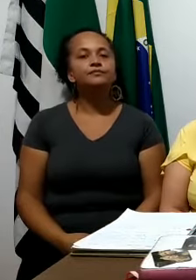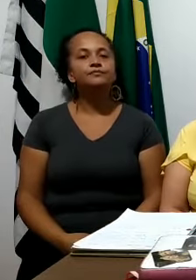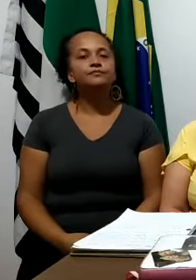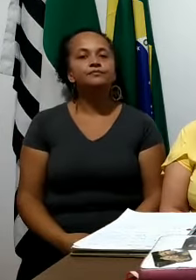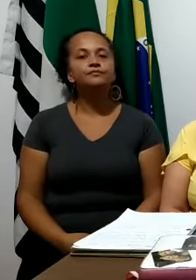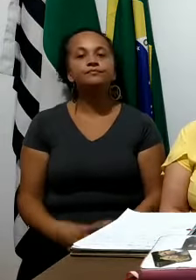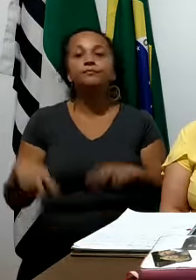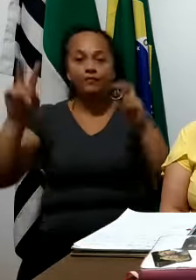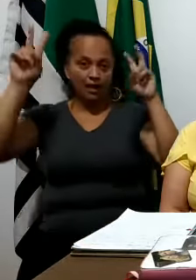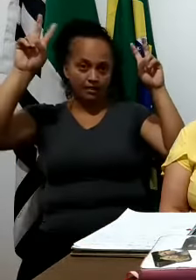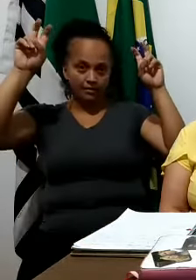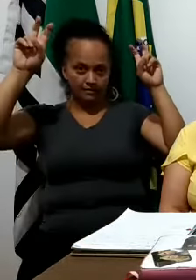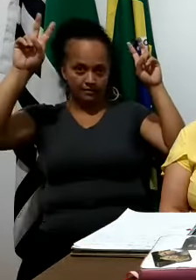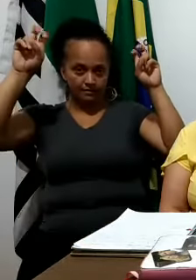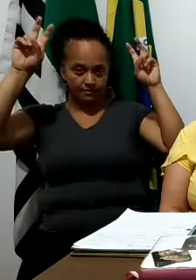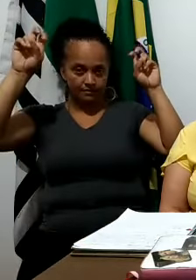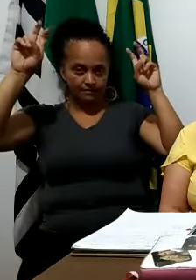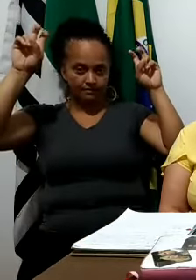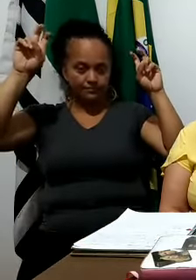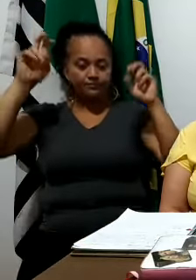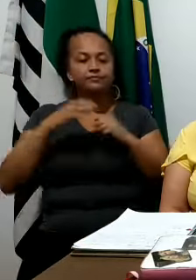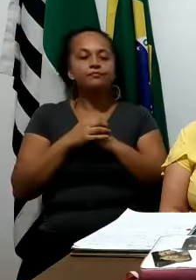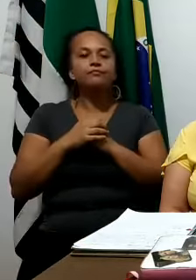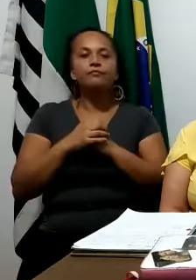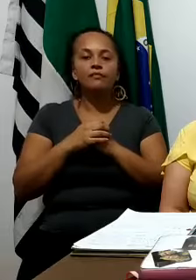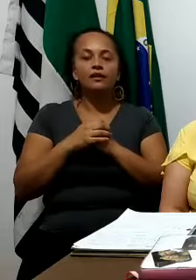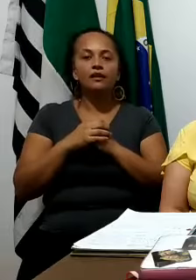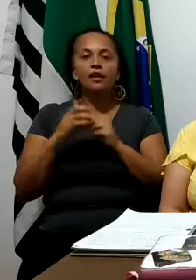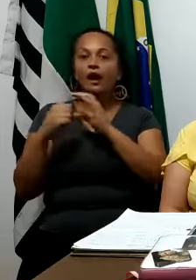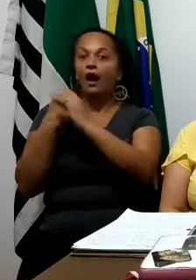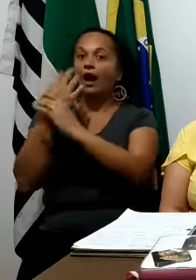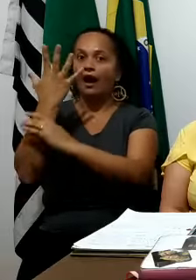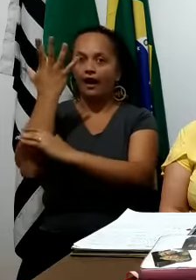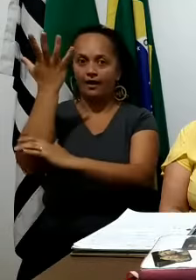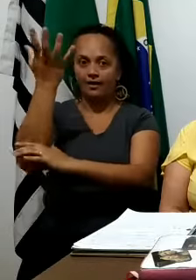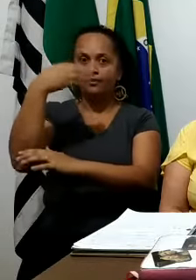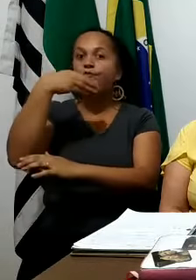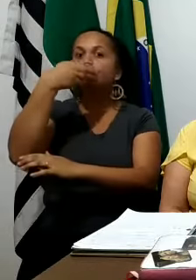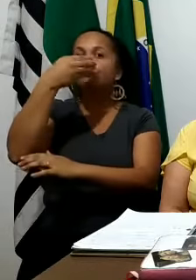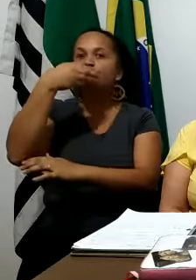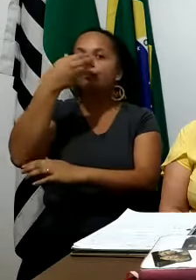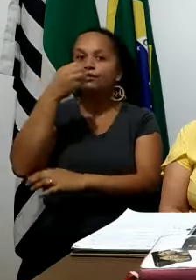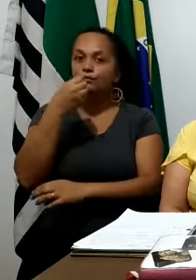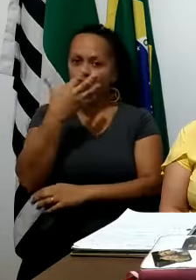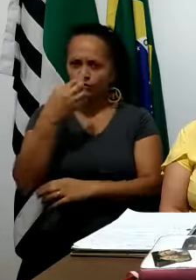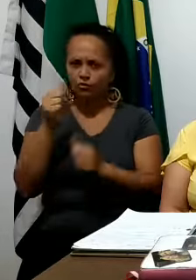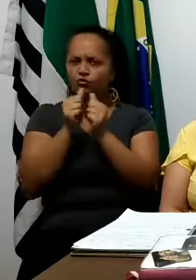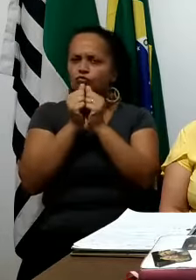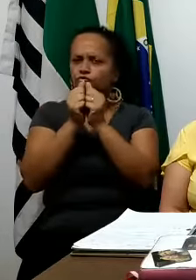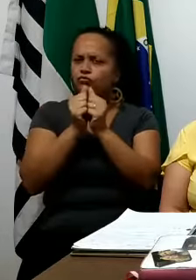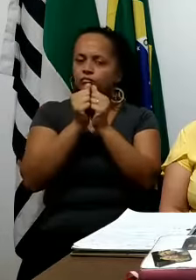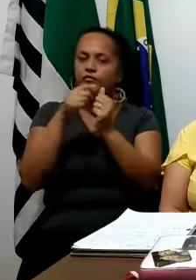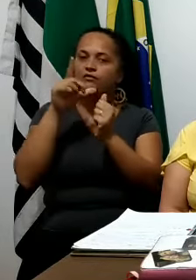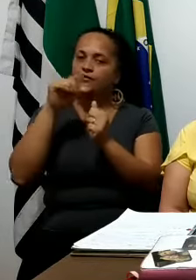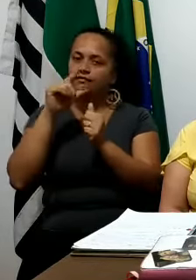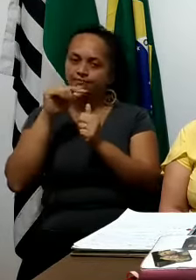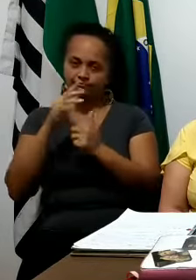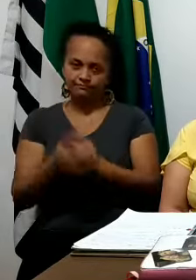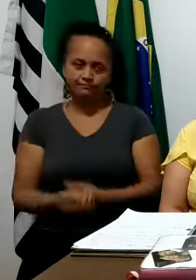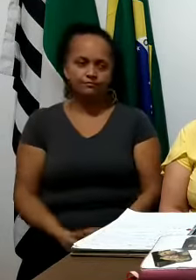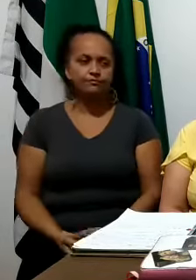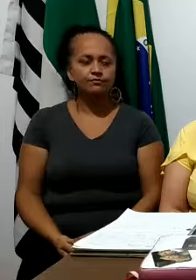O tema de hoje é árvore frutífera junto à fonte. Os irmãos podem abrir a Bíblia